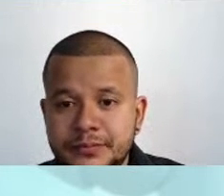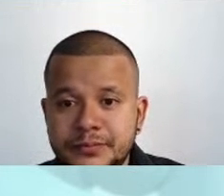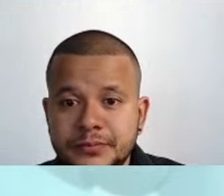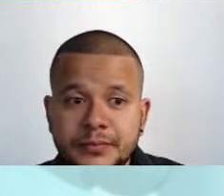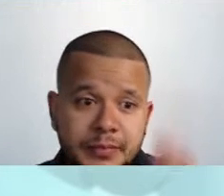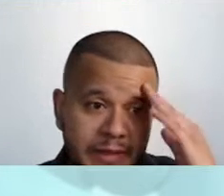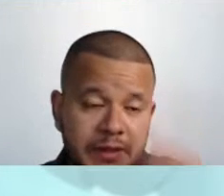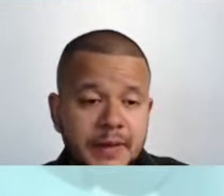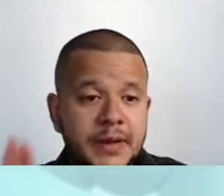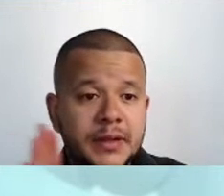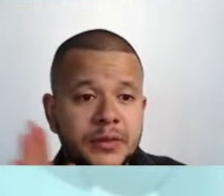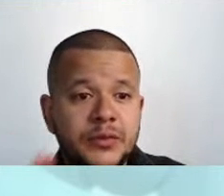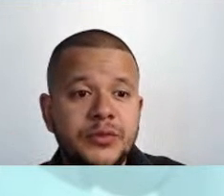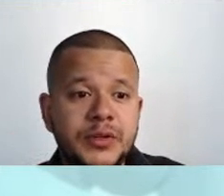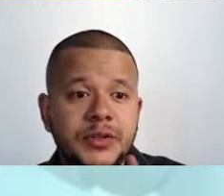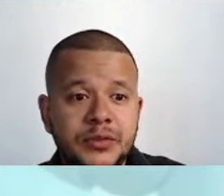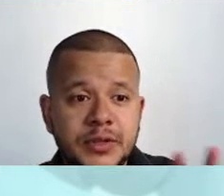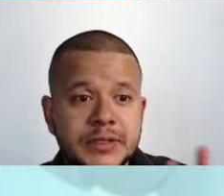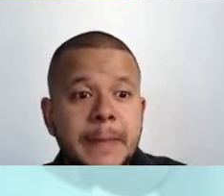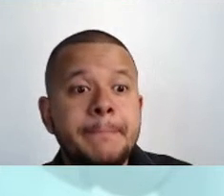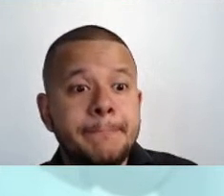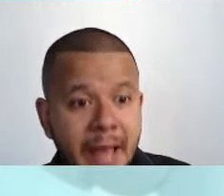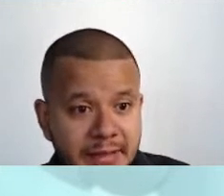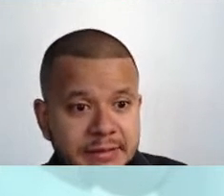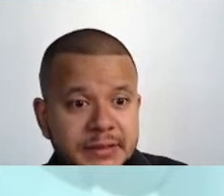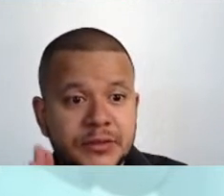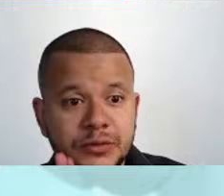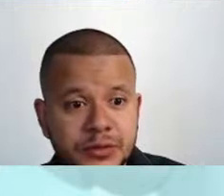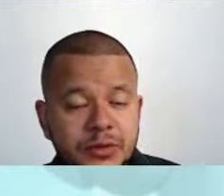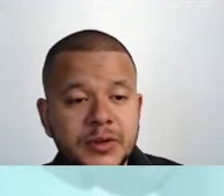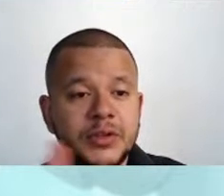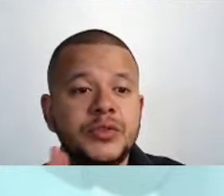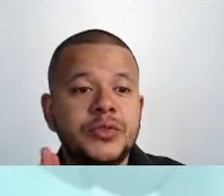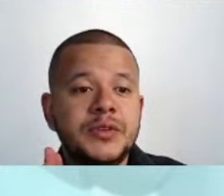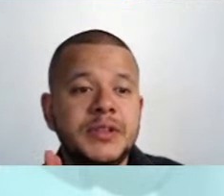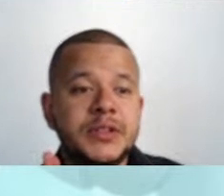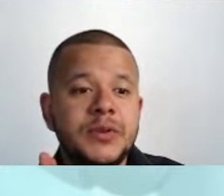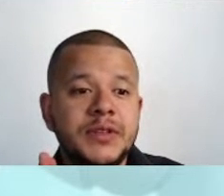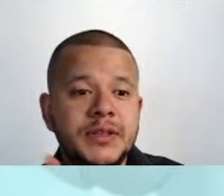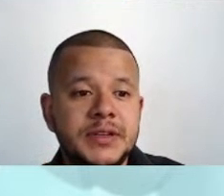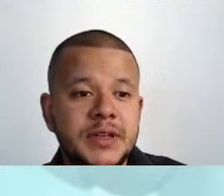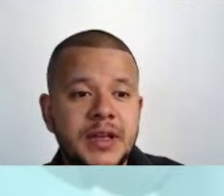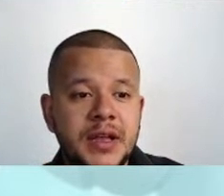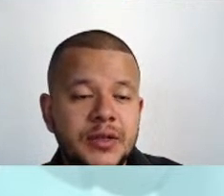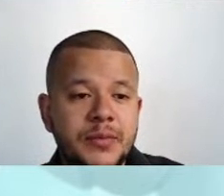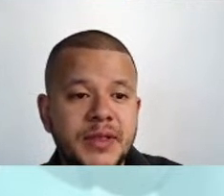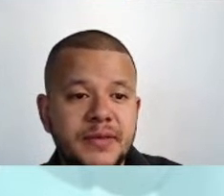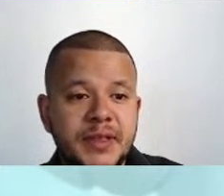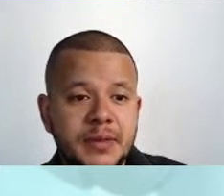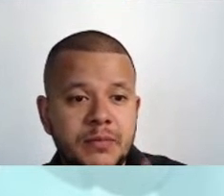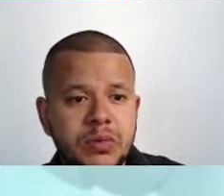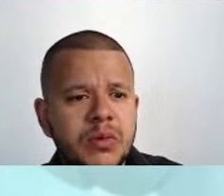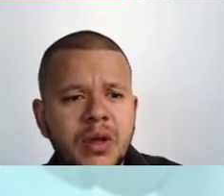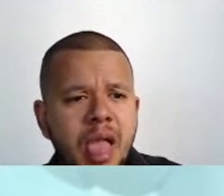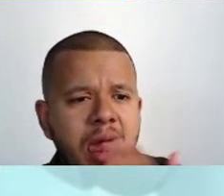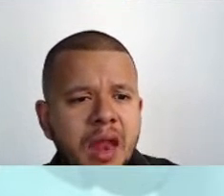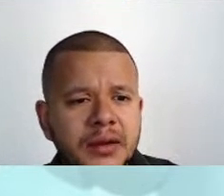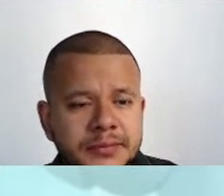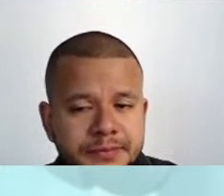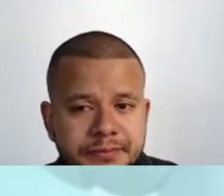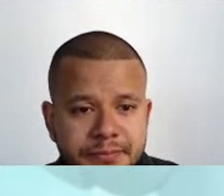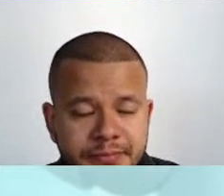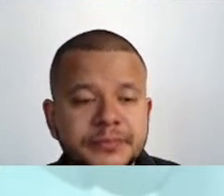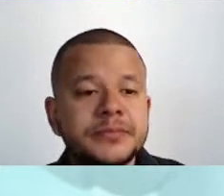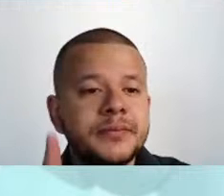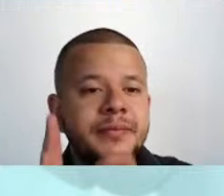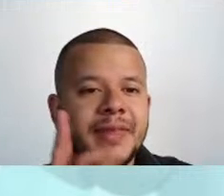de la resolución 113, dos resoluciones más, que son la resolución 1043 de 2020, la que nos dice, mire, ¿qué criterios